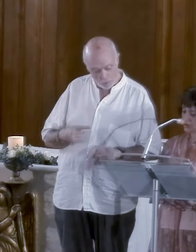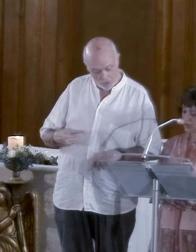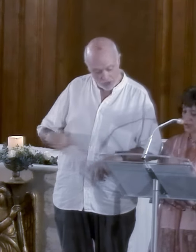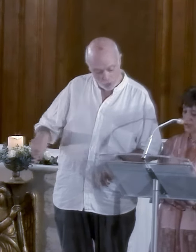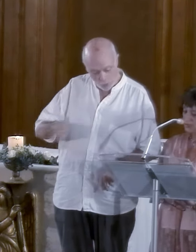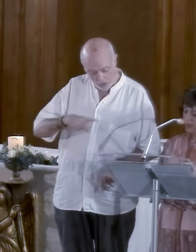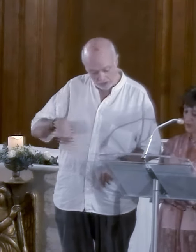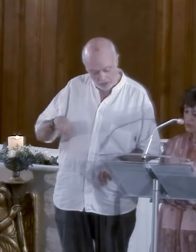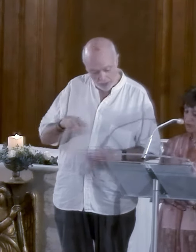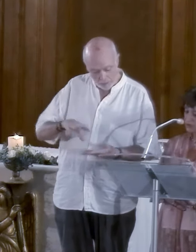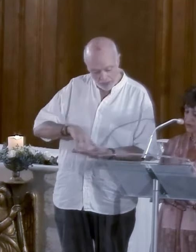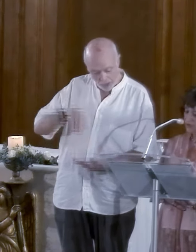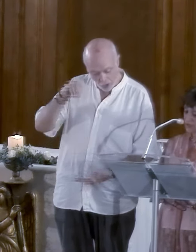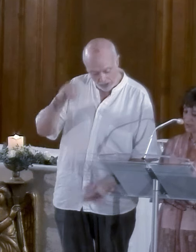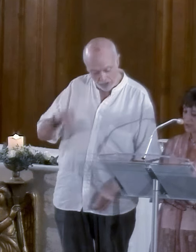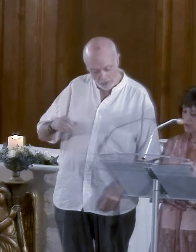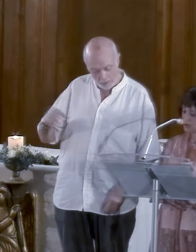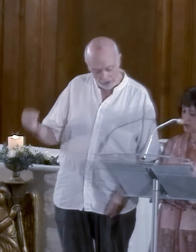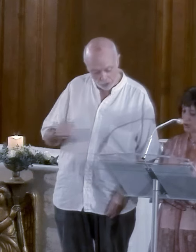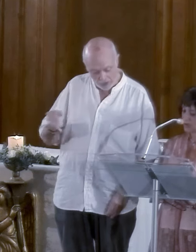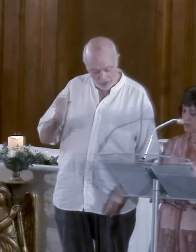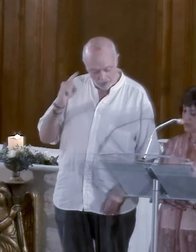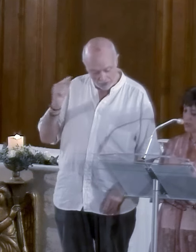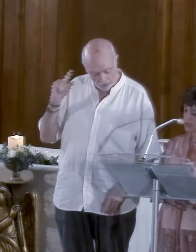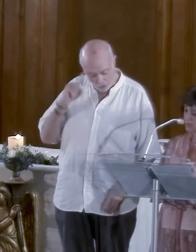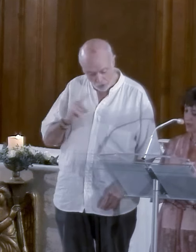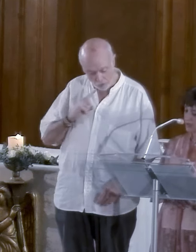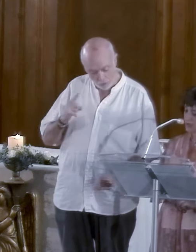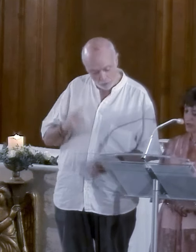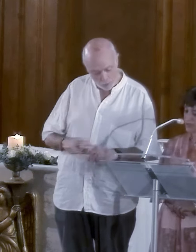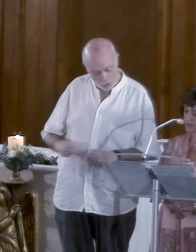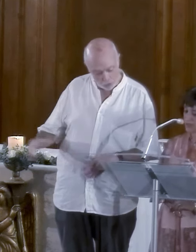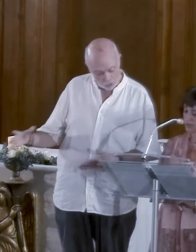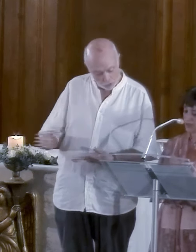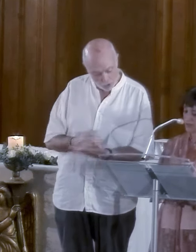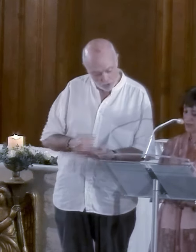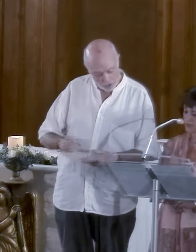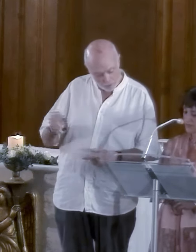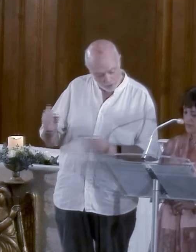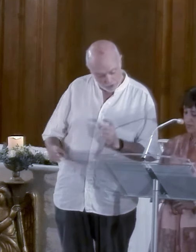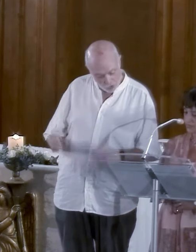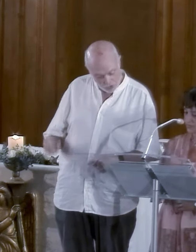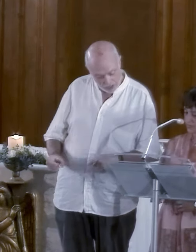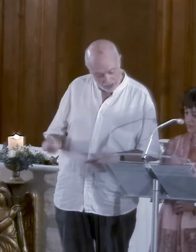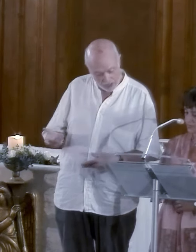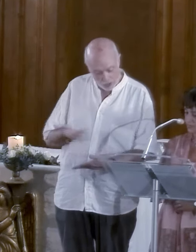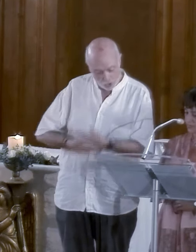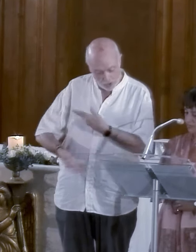Sord, para todos los que colaboran en la educación y el crecimiento de la fe.